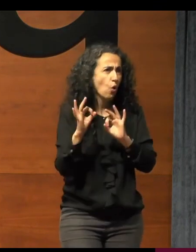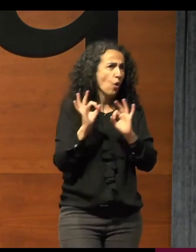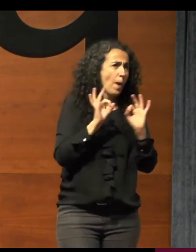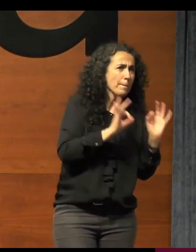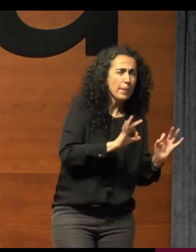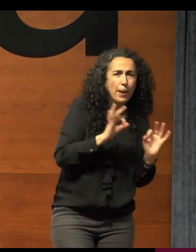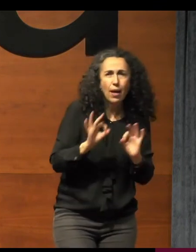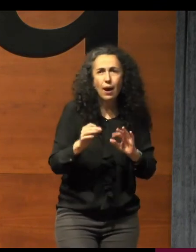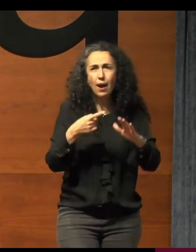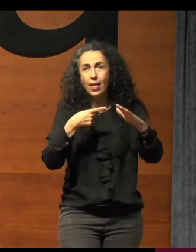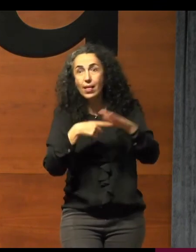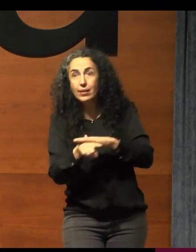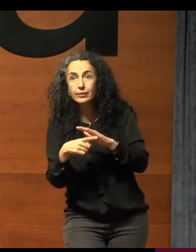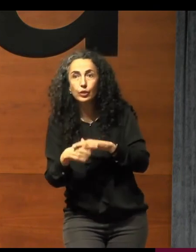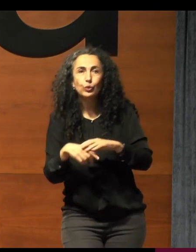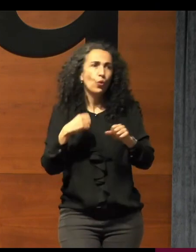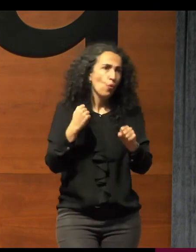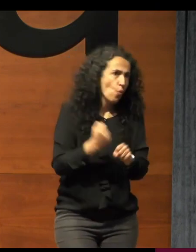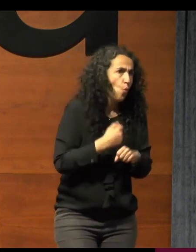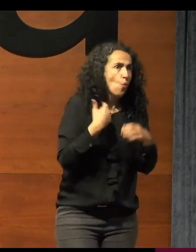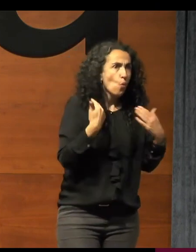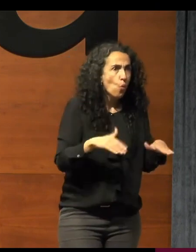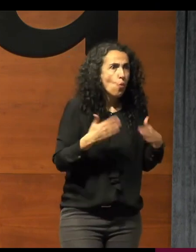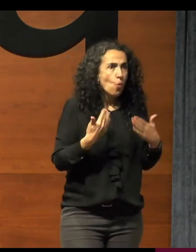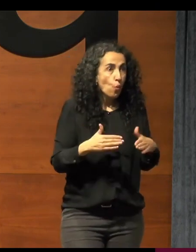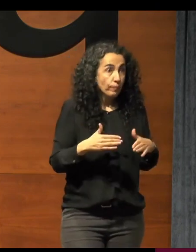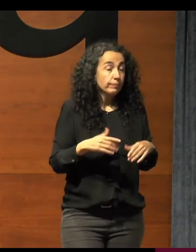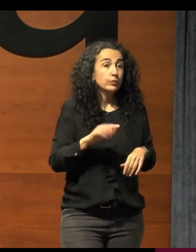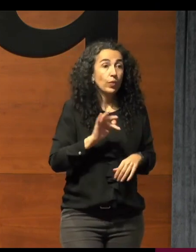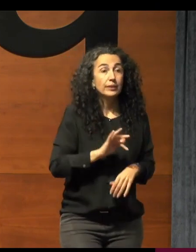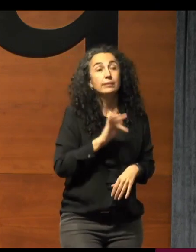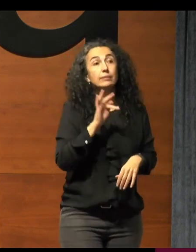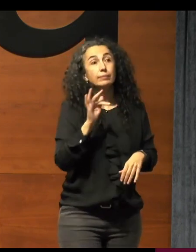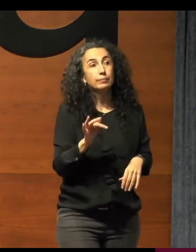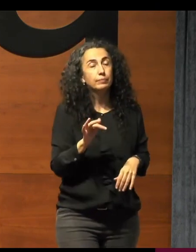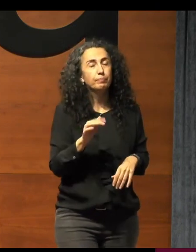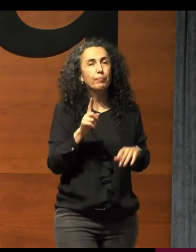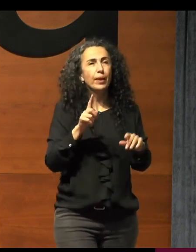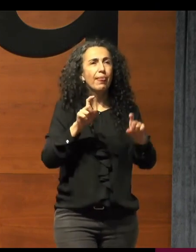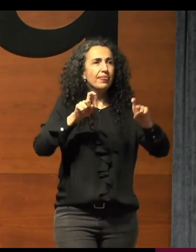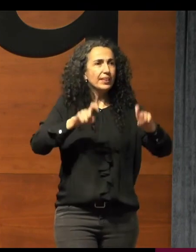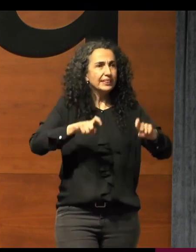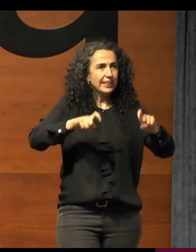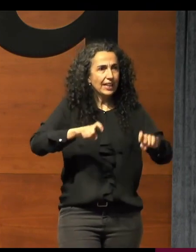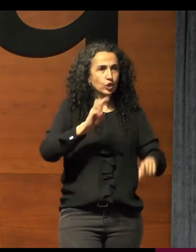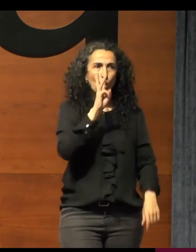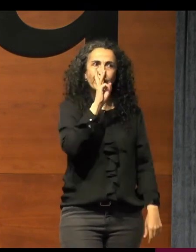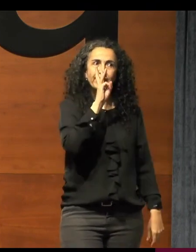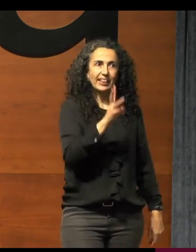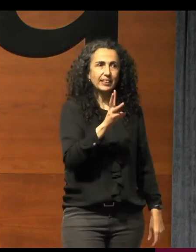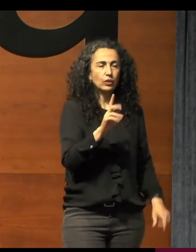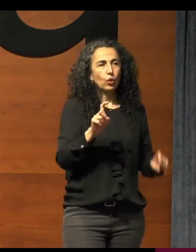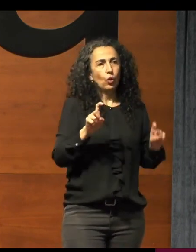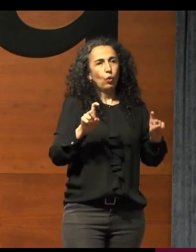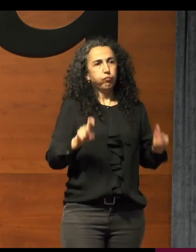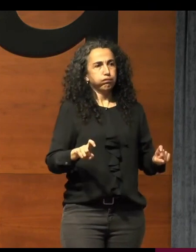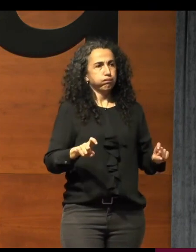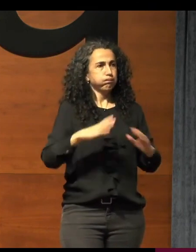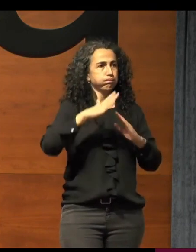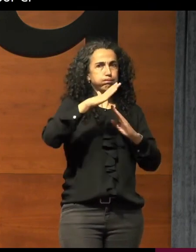El trabajo de organización y preparación y gestión de estos certámenes es bastante ingente y por eso se